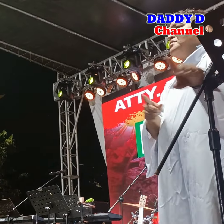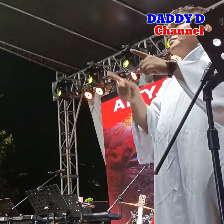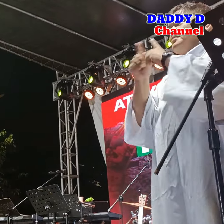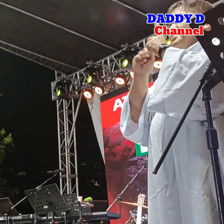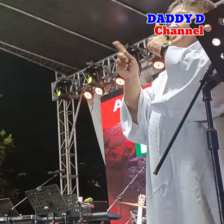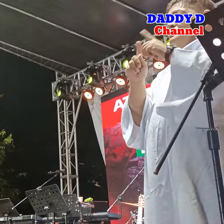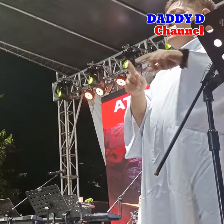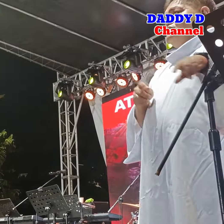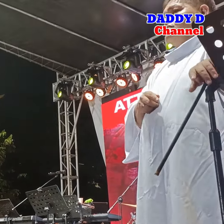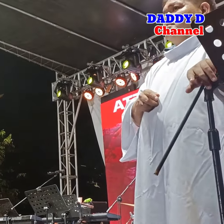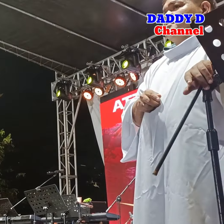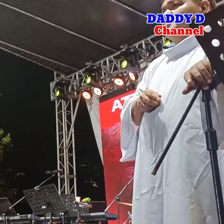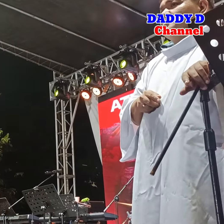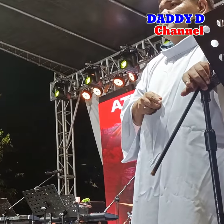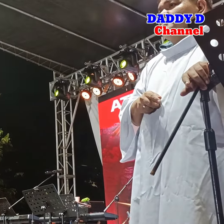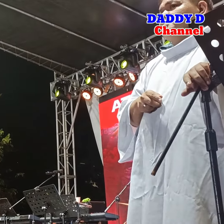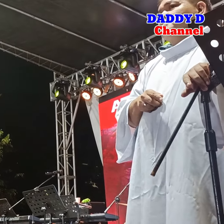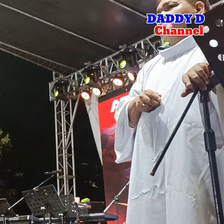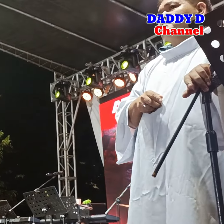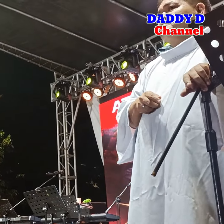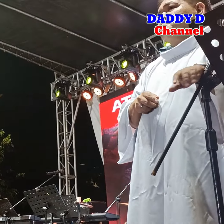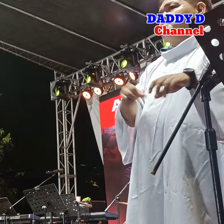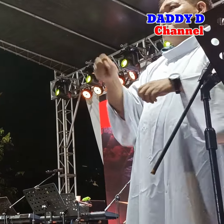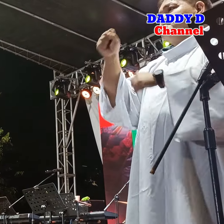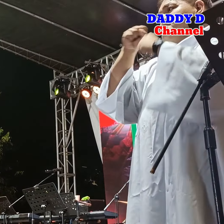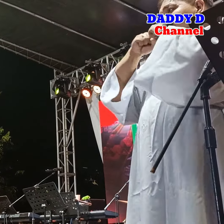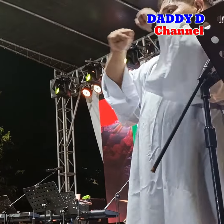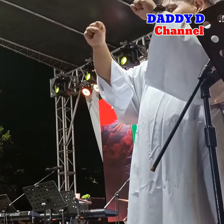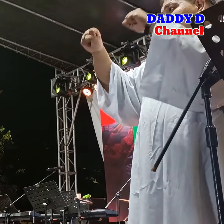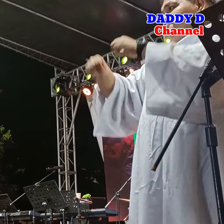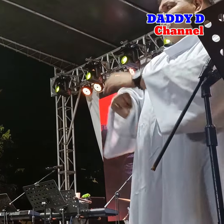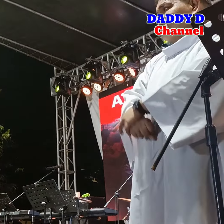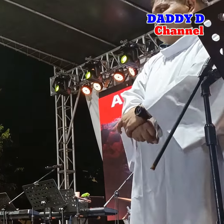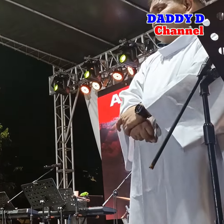Pag-uusapan kaya niya yung PhilHealth sa State of the Nation?